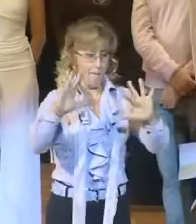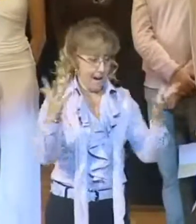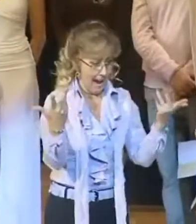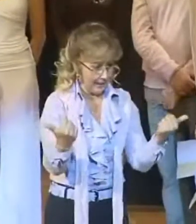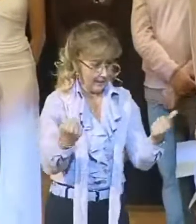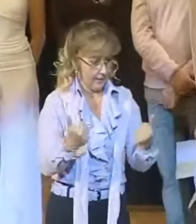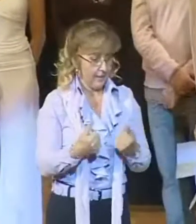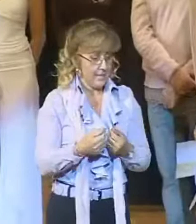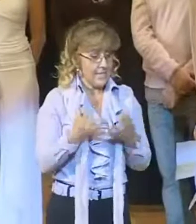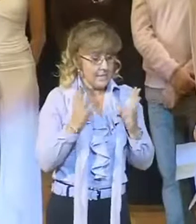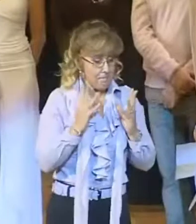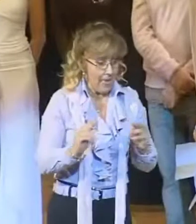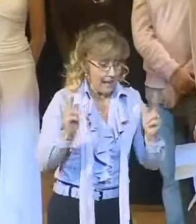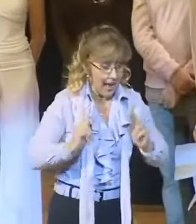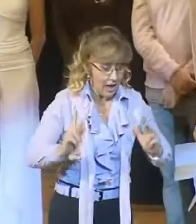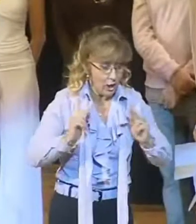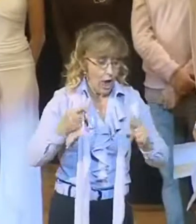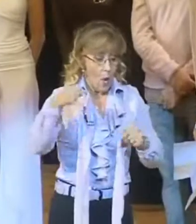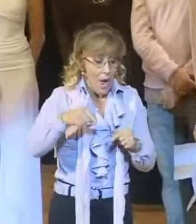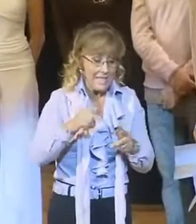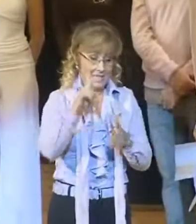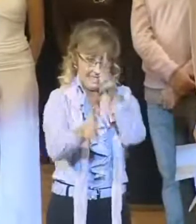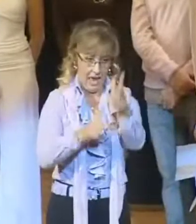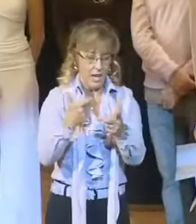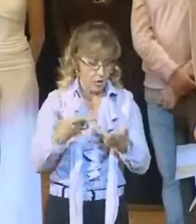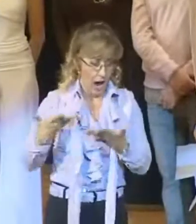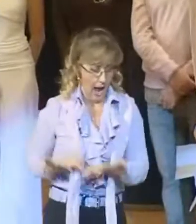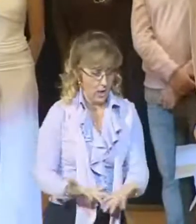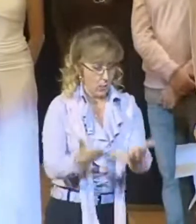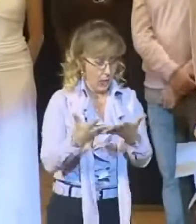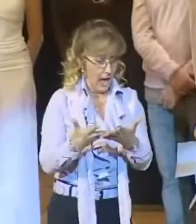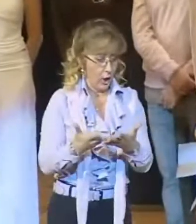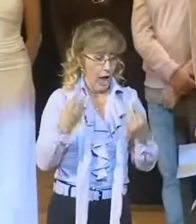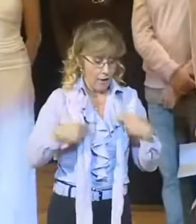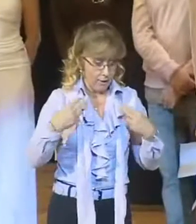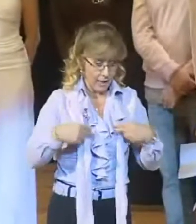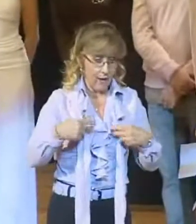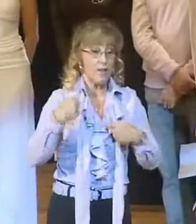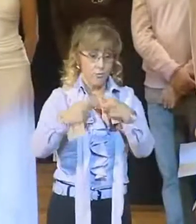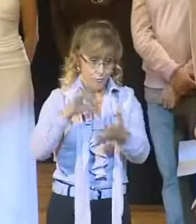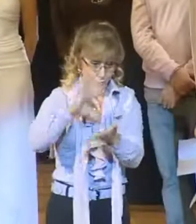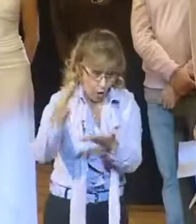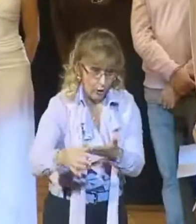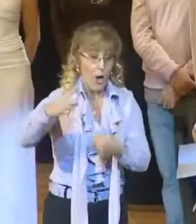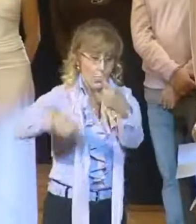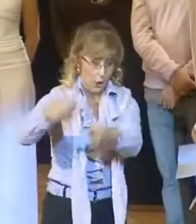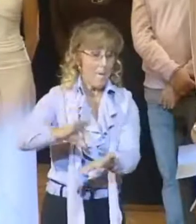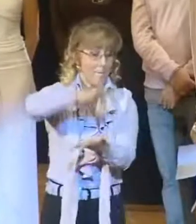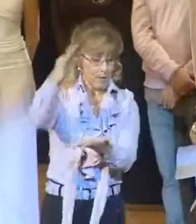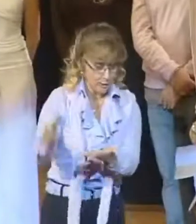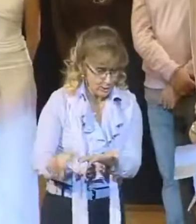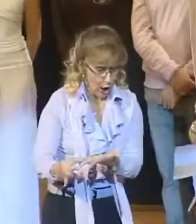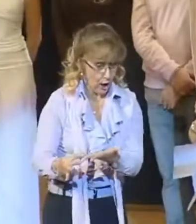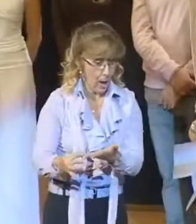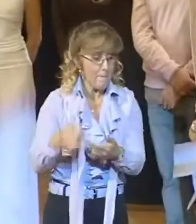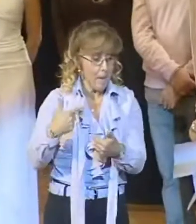il movimento delle nostre mani, sperando che questi segni che ci aiutano a vivere giorno dopo